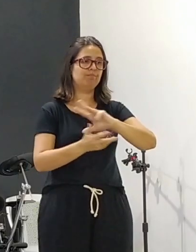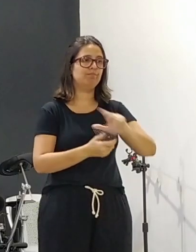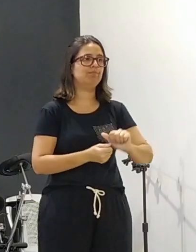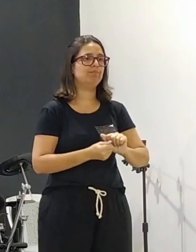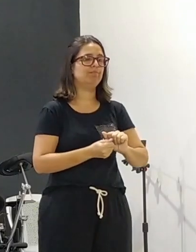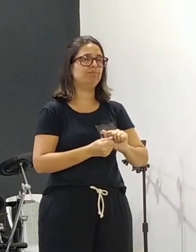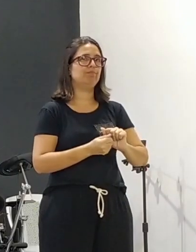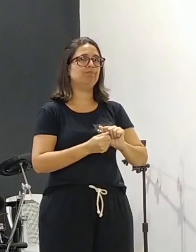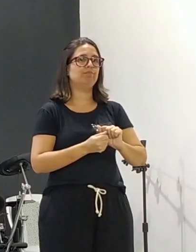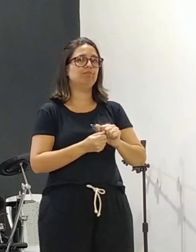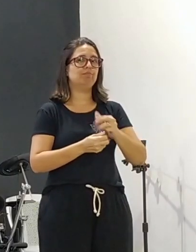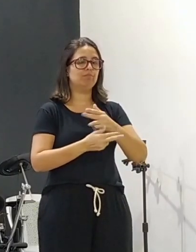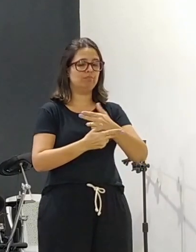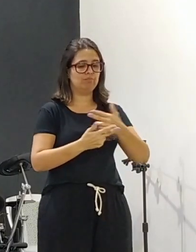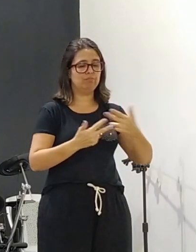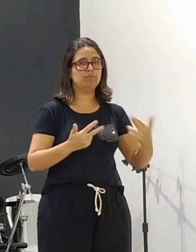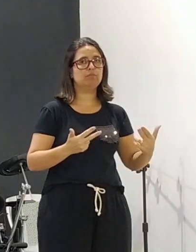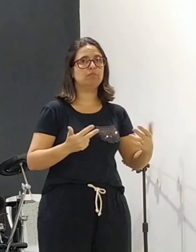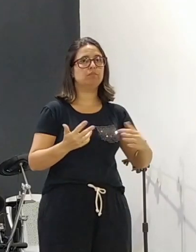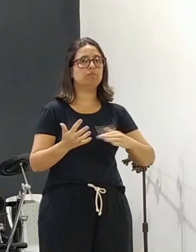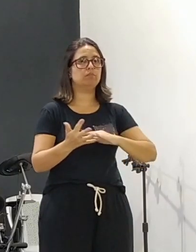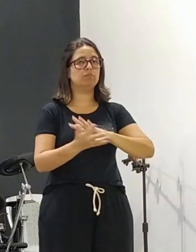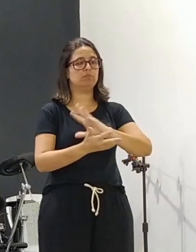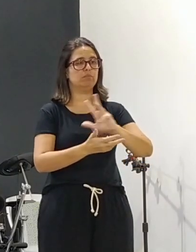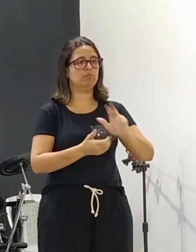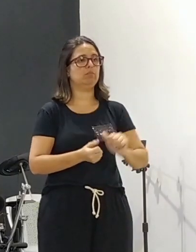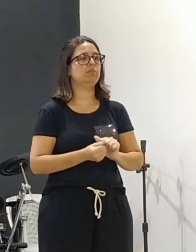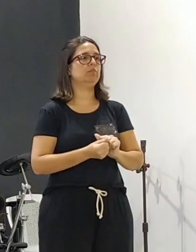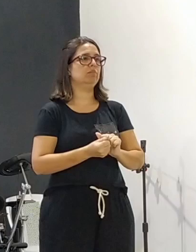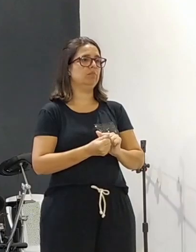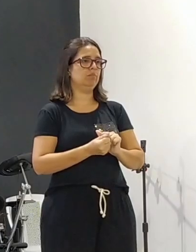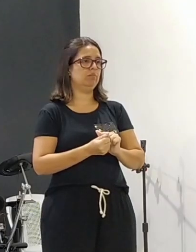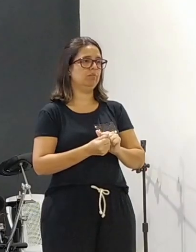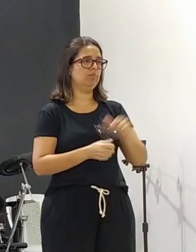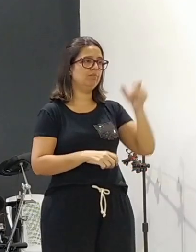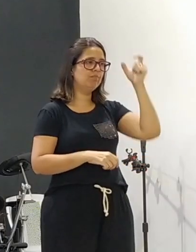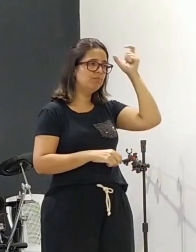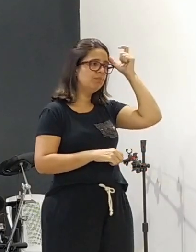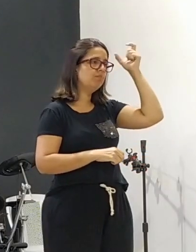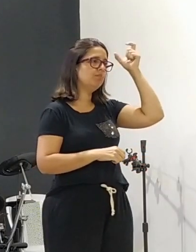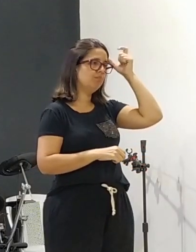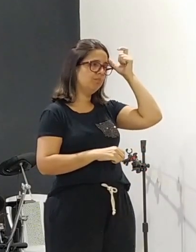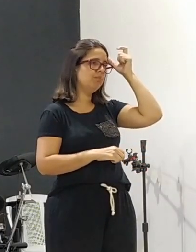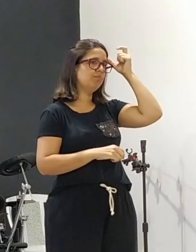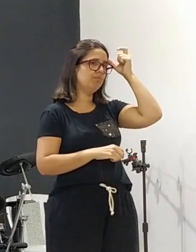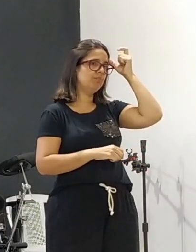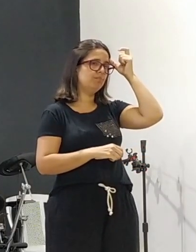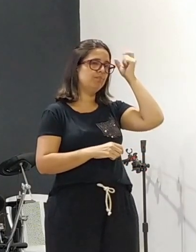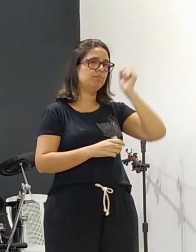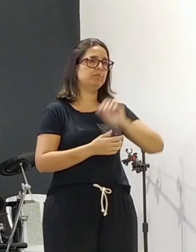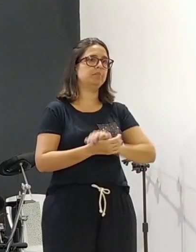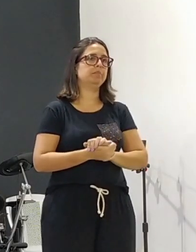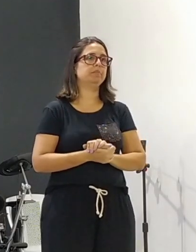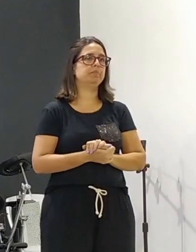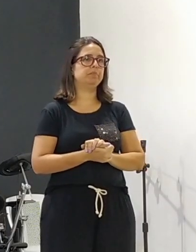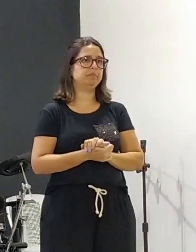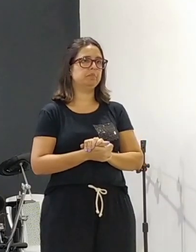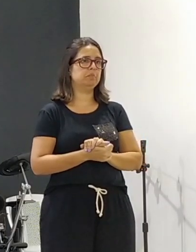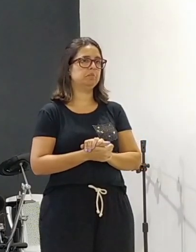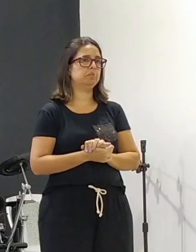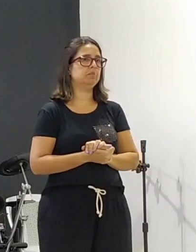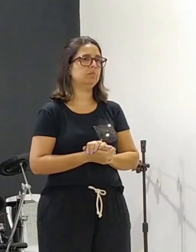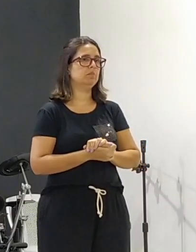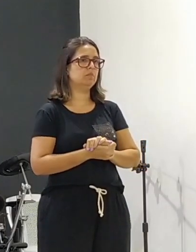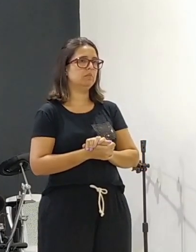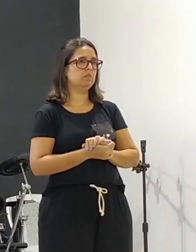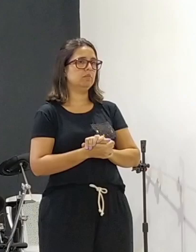o curso deste mundo, que é segundo o príncipe das potestades do ar, segundo o espírito